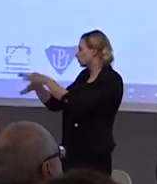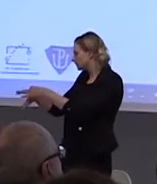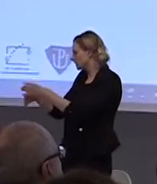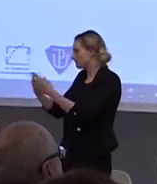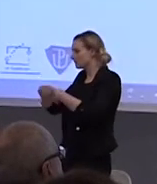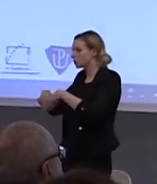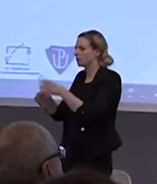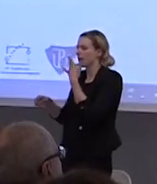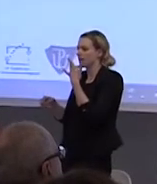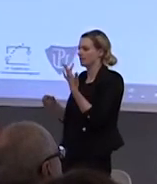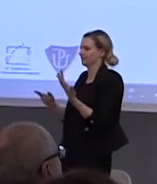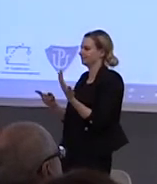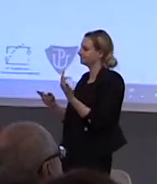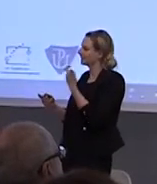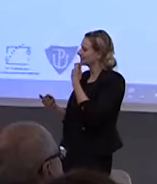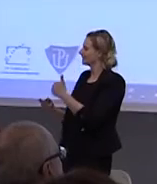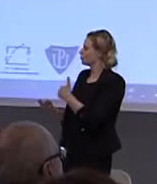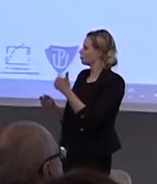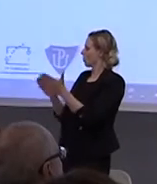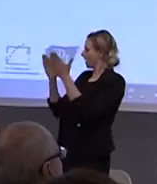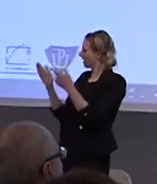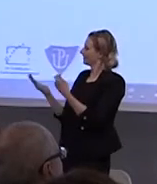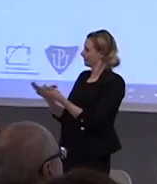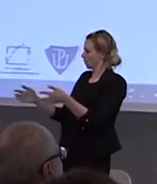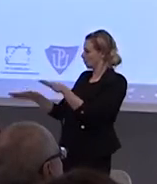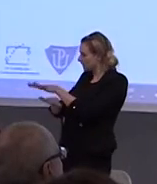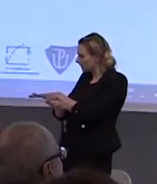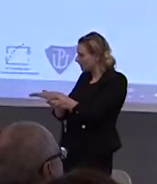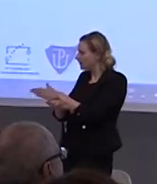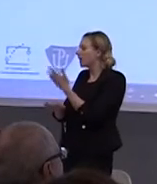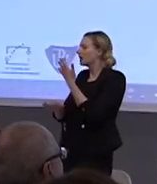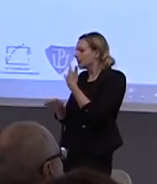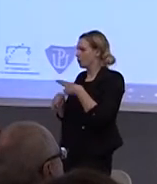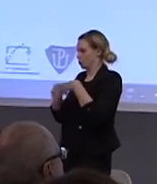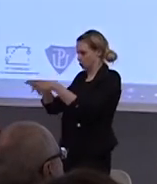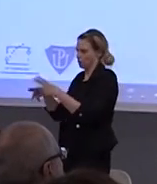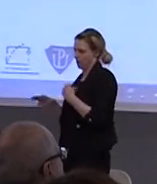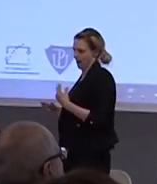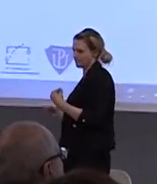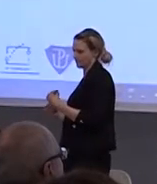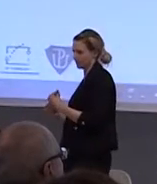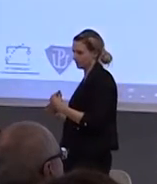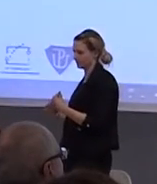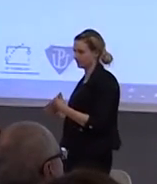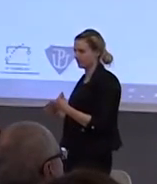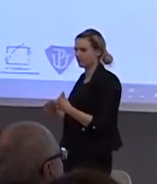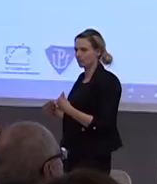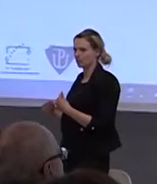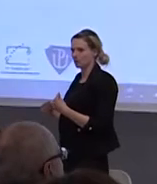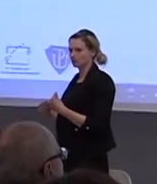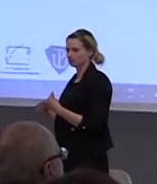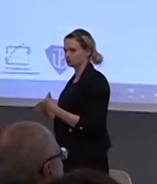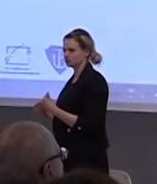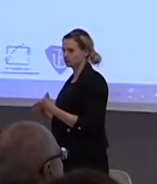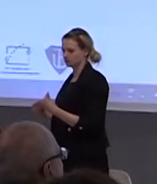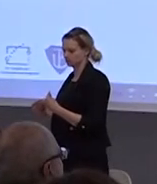který má pomoci vytvoření inkluzivnějších škol. I don't have time to tell you more about this in detail, but I would be very